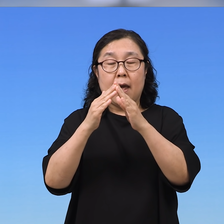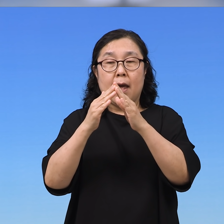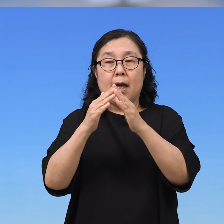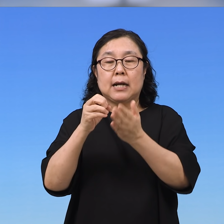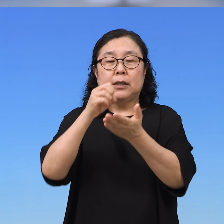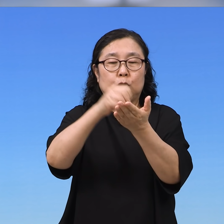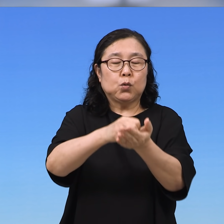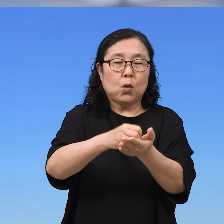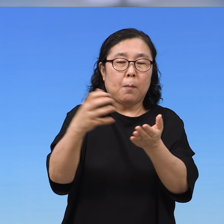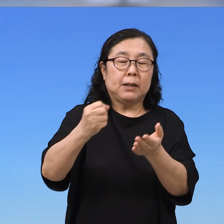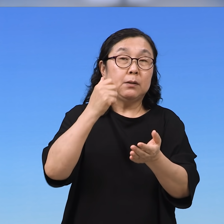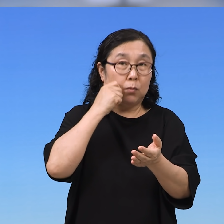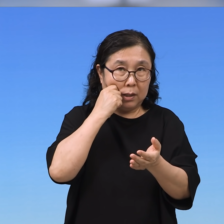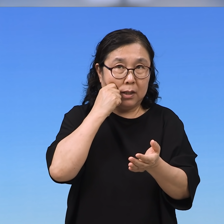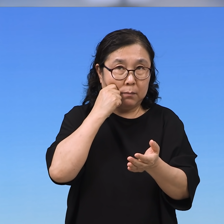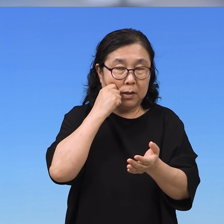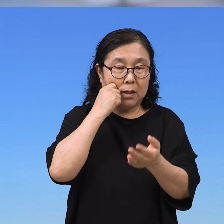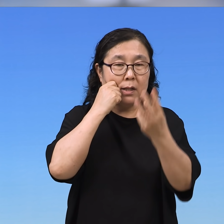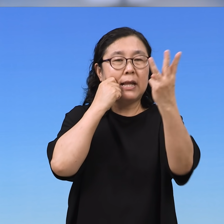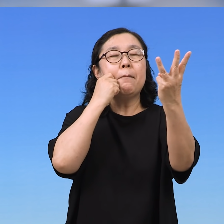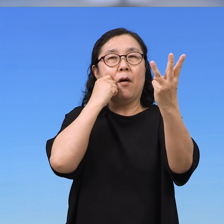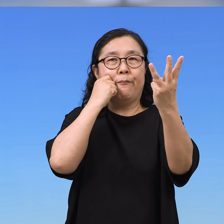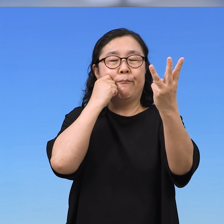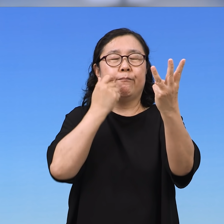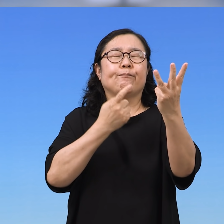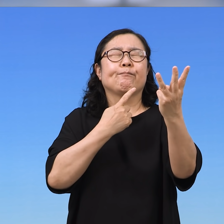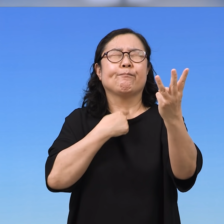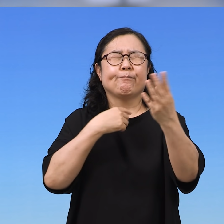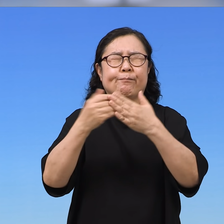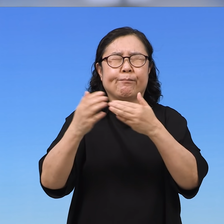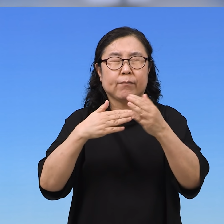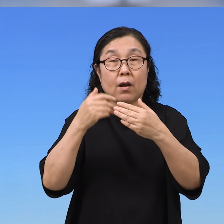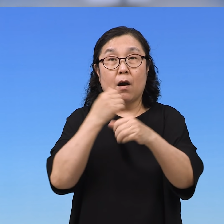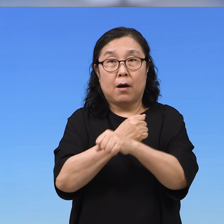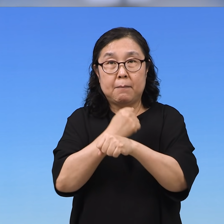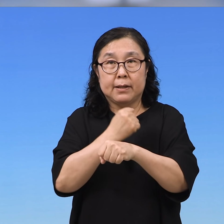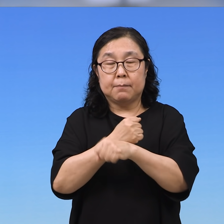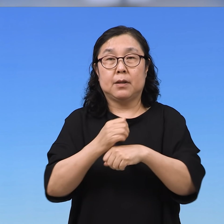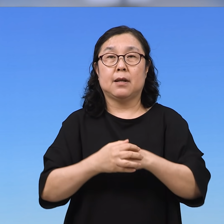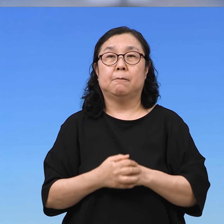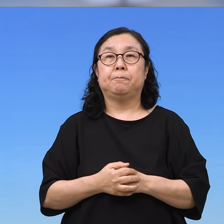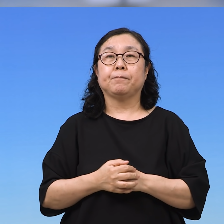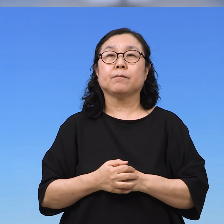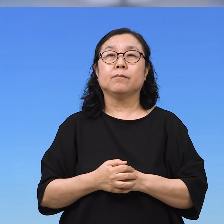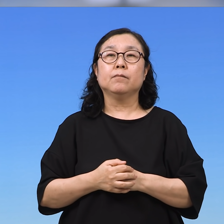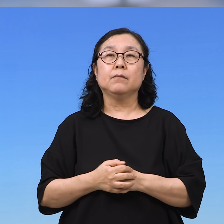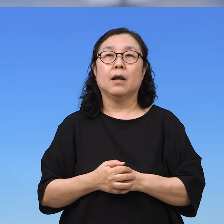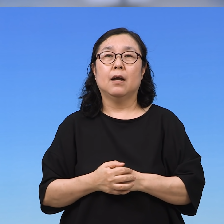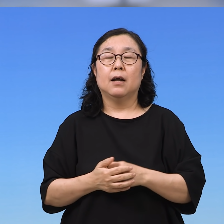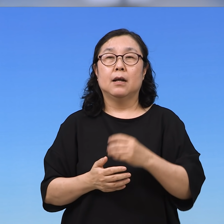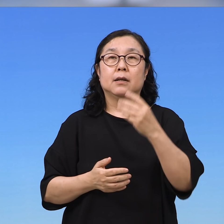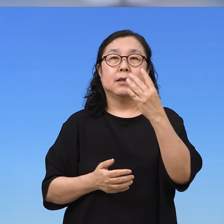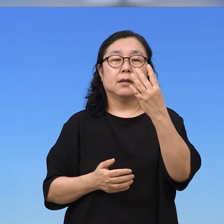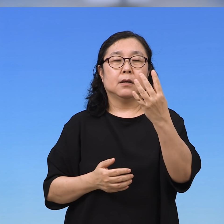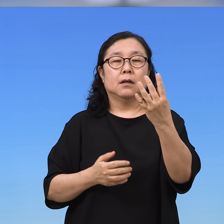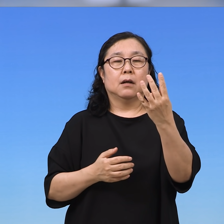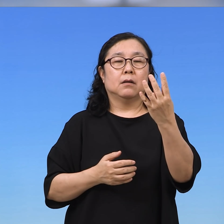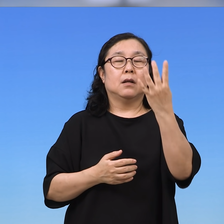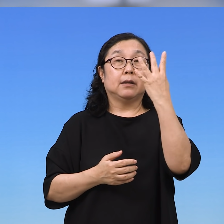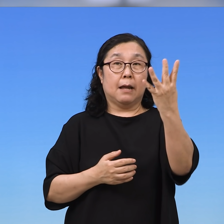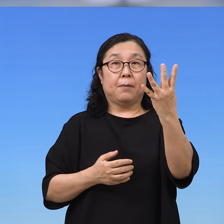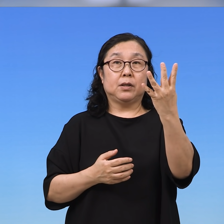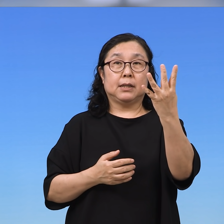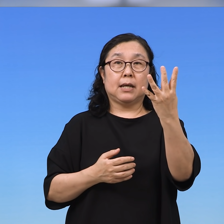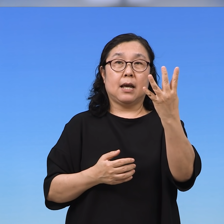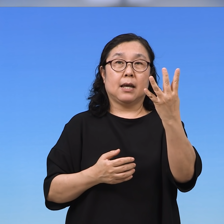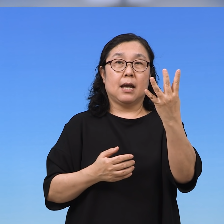많은 거예요. 그게 또 허지부지 됐다가 또 정신 차리고 또 인근교회 등록 안 받는다. 마지막 4번째